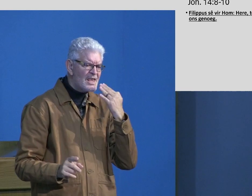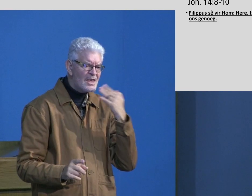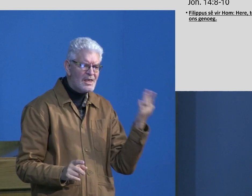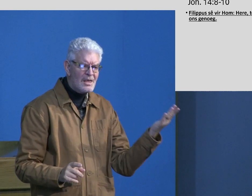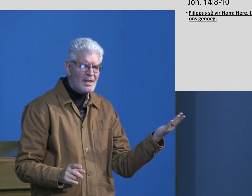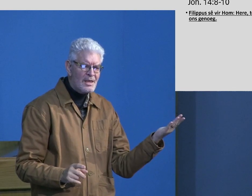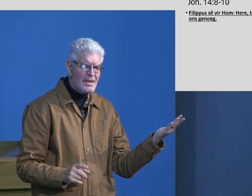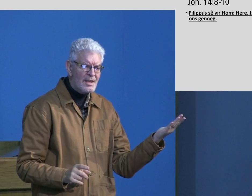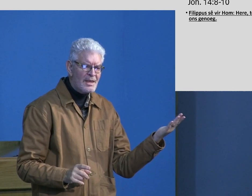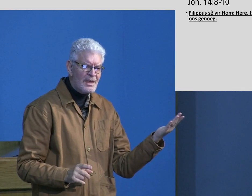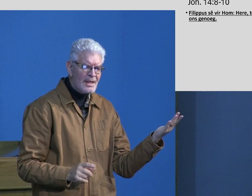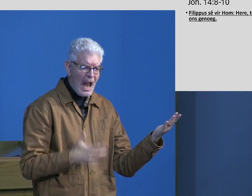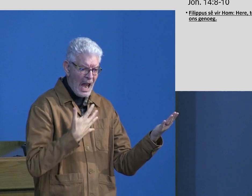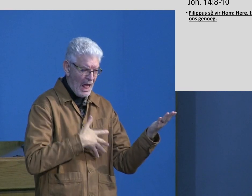Wat het hy gesien?